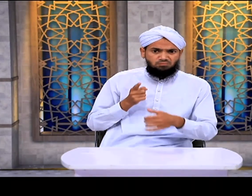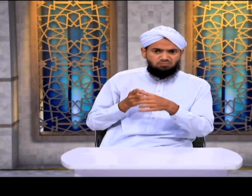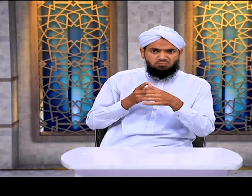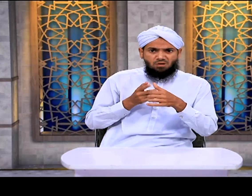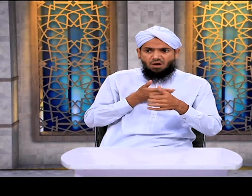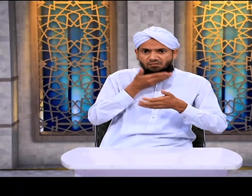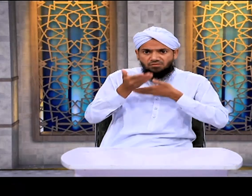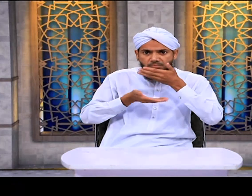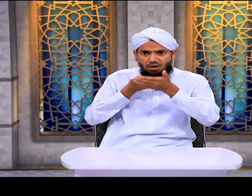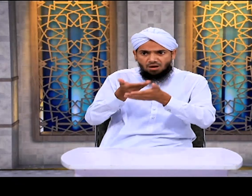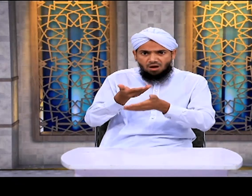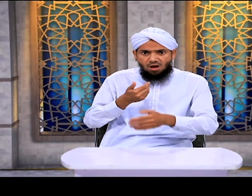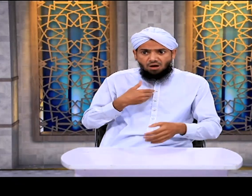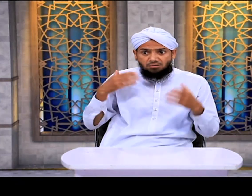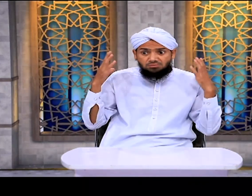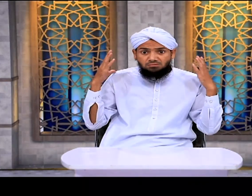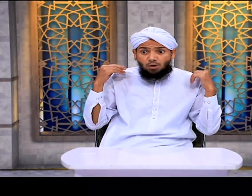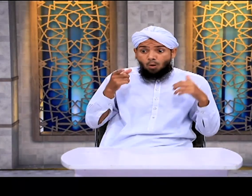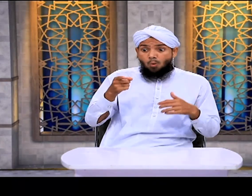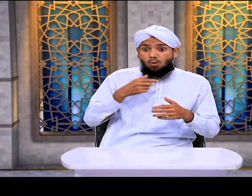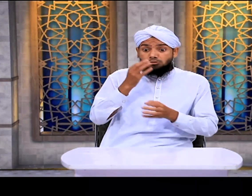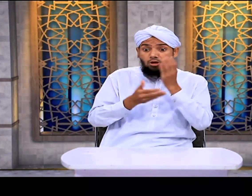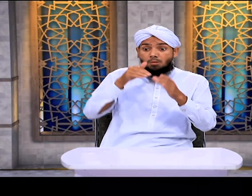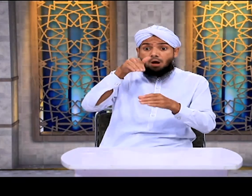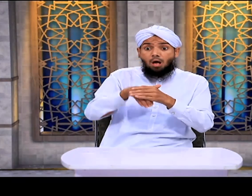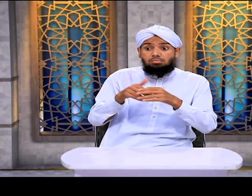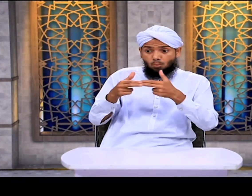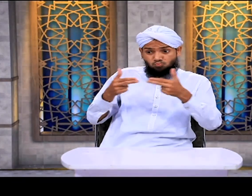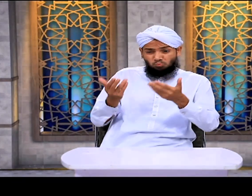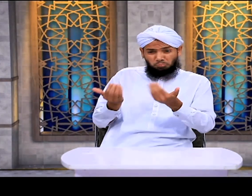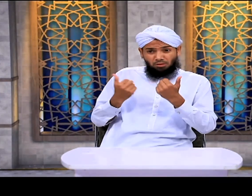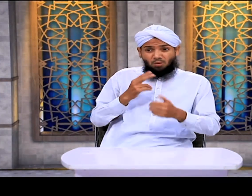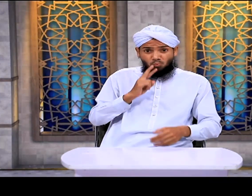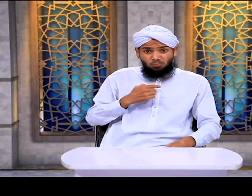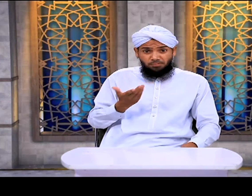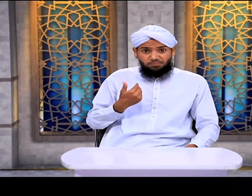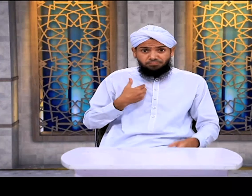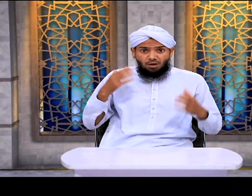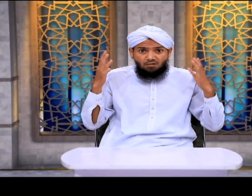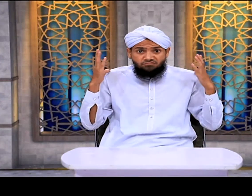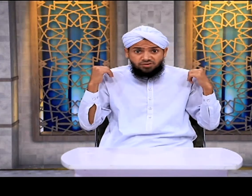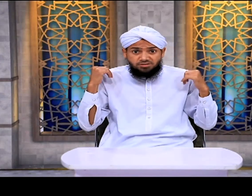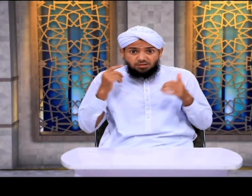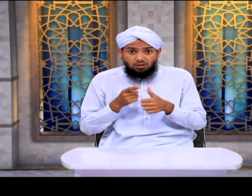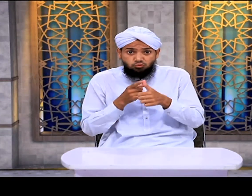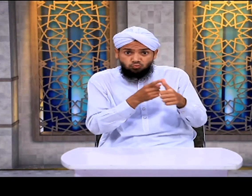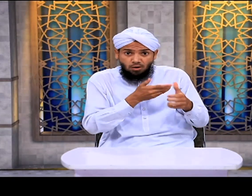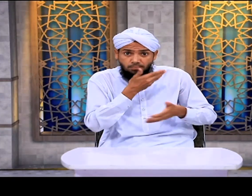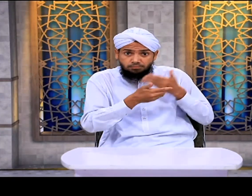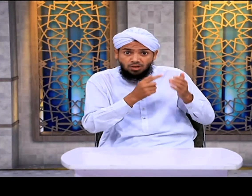فرمایا، جبریل مجھے جہنم کے بارے میں بتاؤ۔ حضرت جبریل امین علیہ السلام نے عرض کیا، یا رسول اللہ